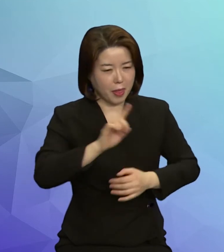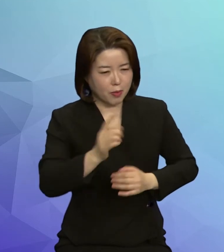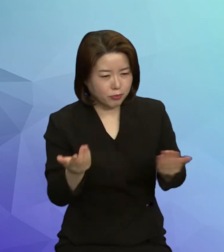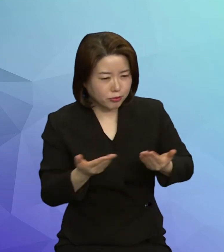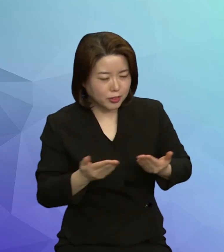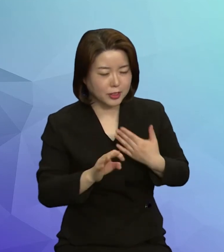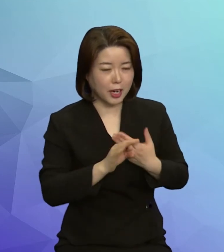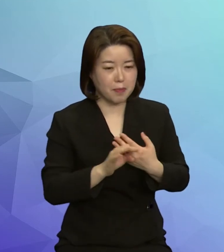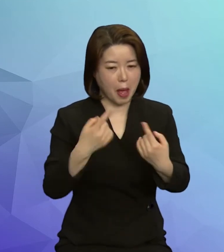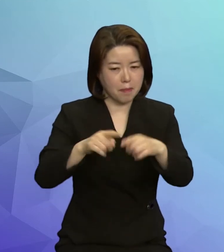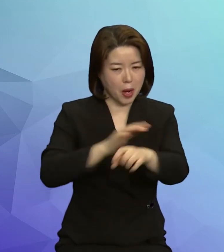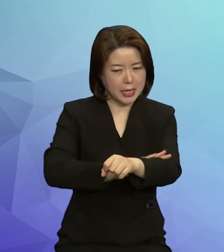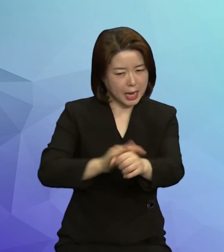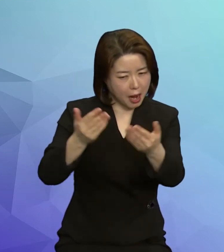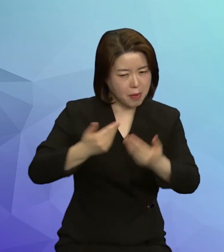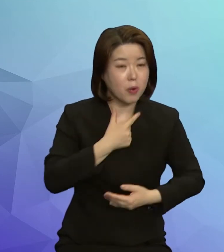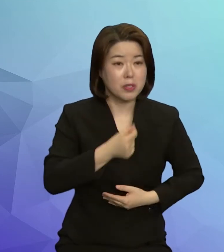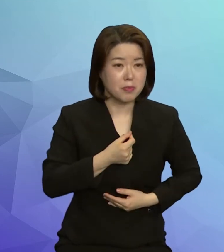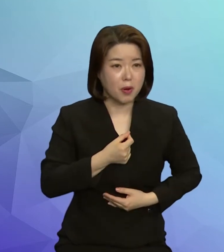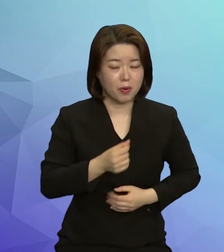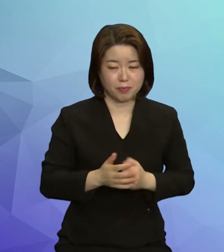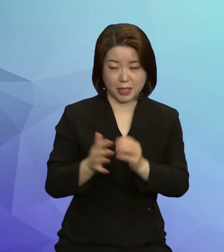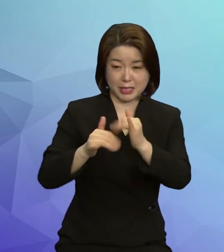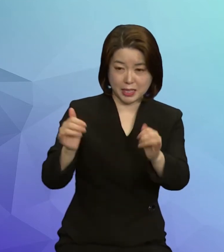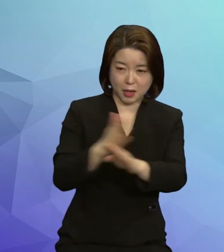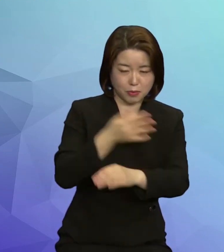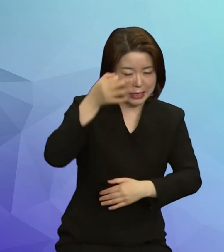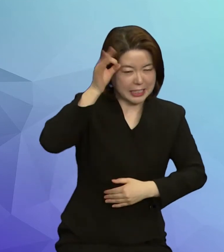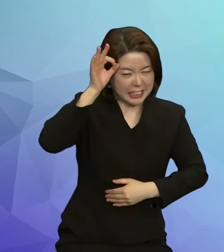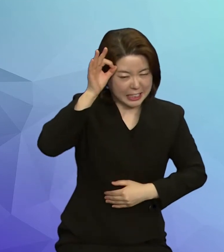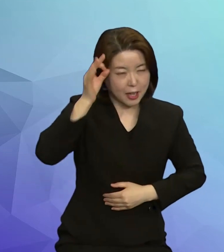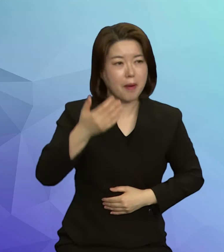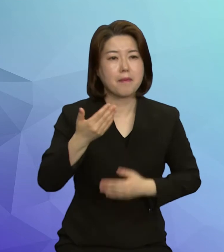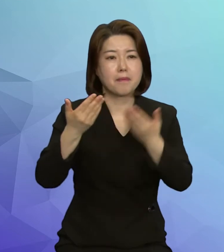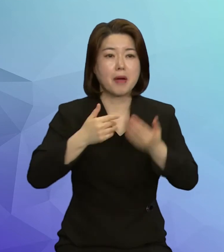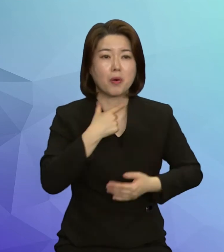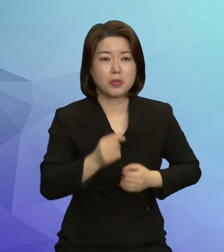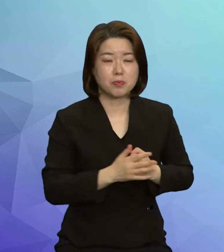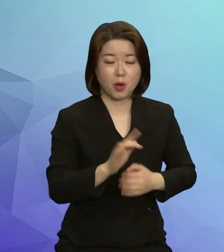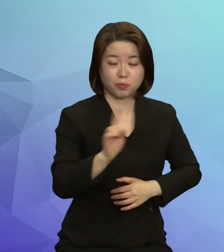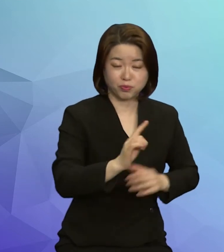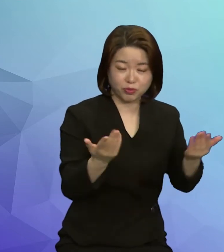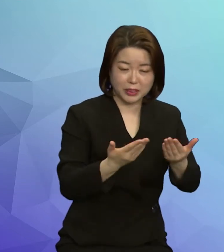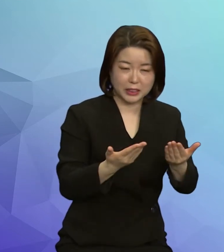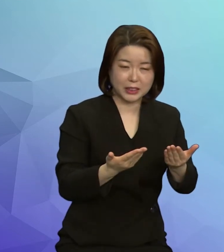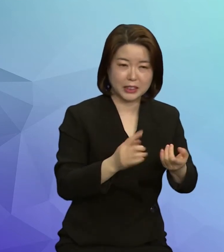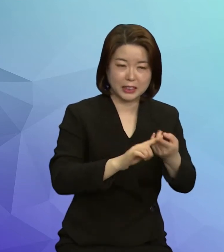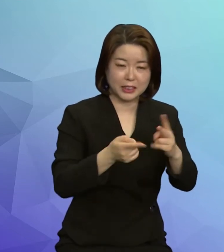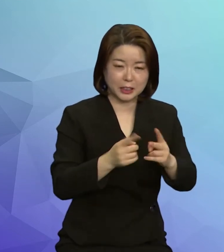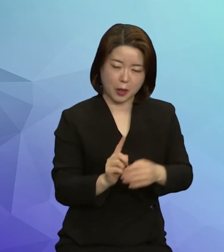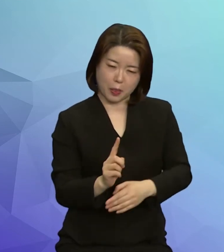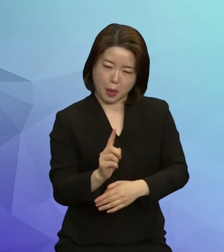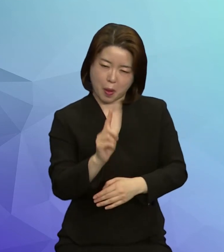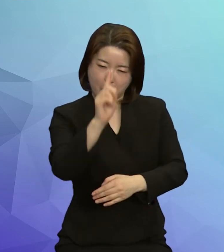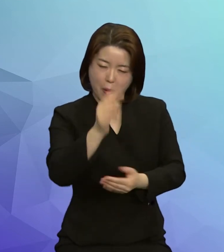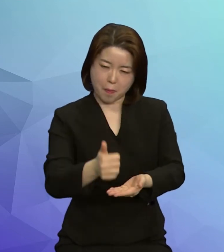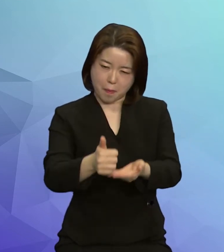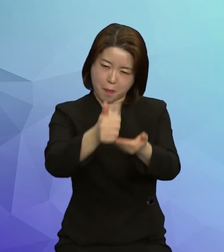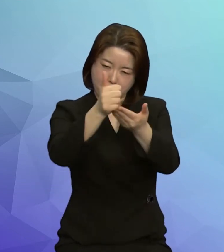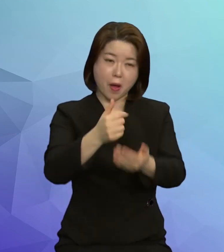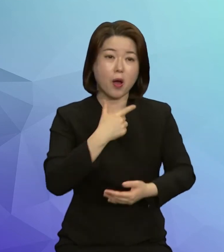뭘 하면은 반드시 평가를 잘 받아야 돼. 사람들로부터 인정받고 싶어. 무슨 일이든지 하여튼 높임을 받고